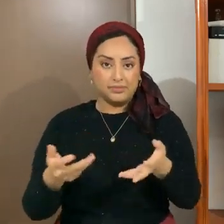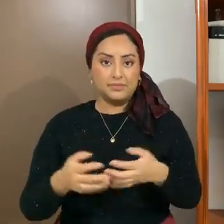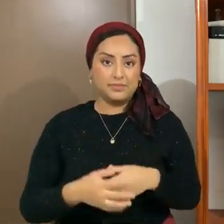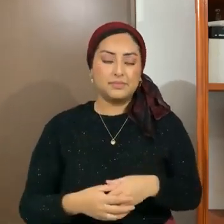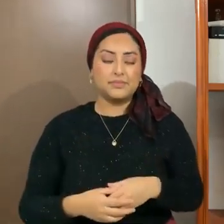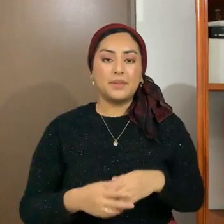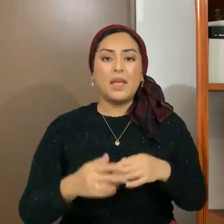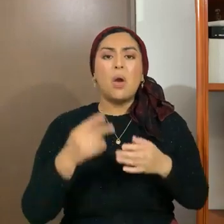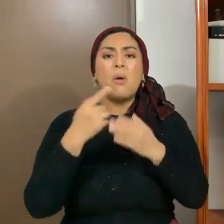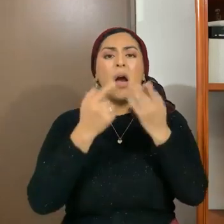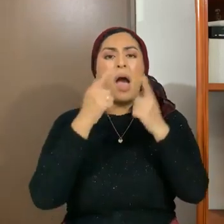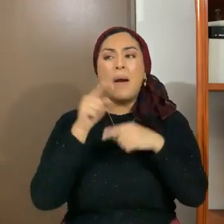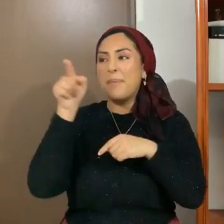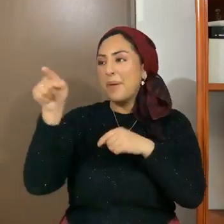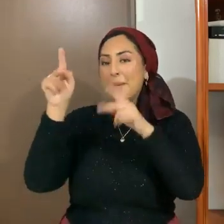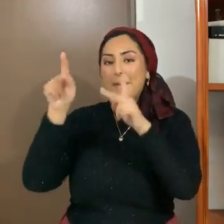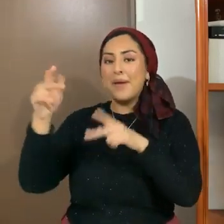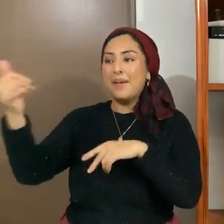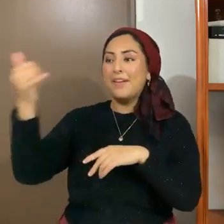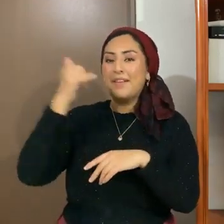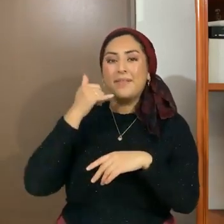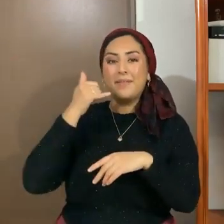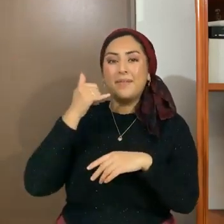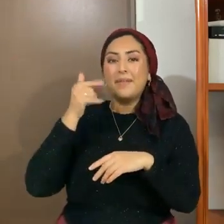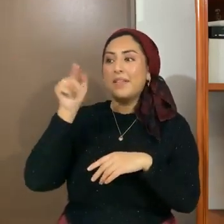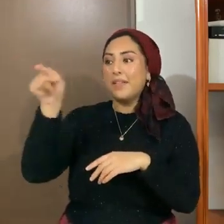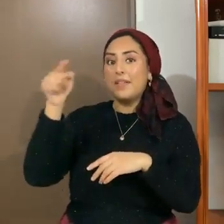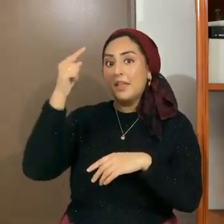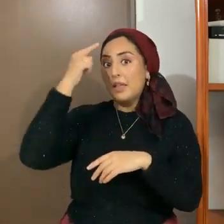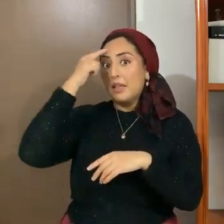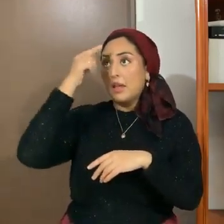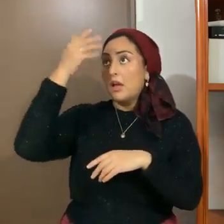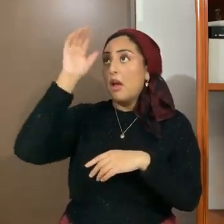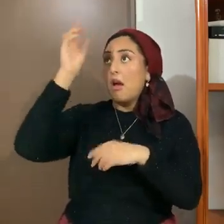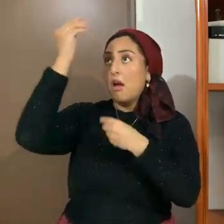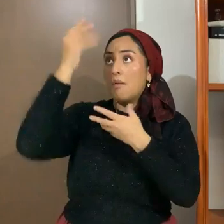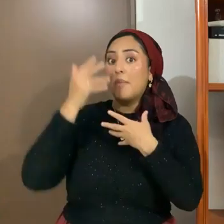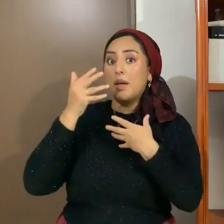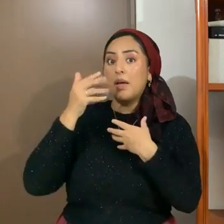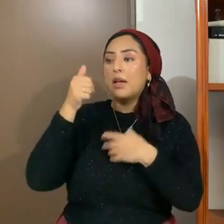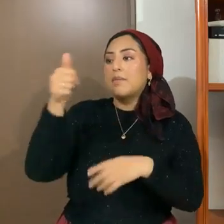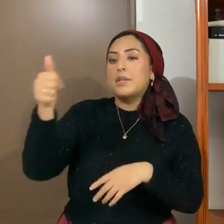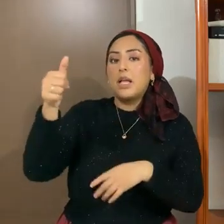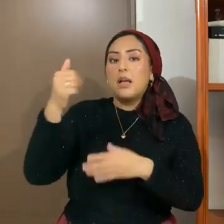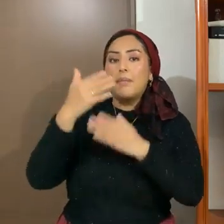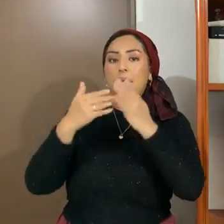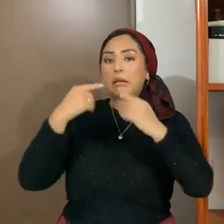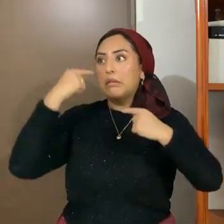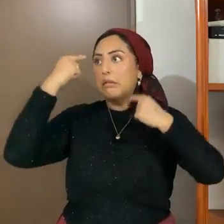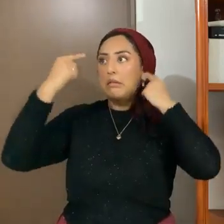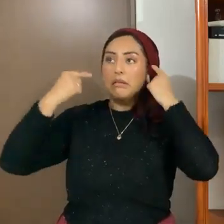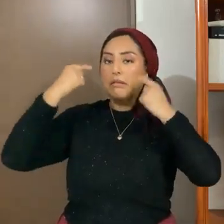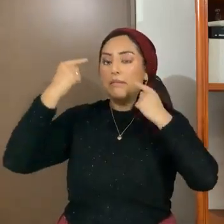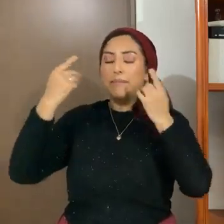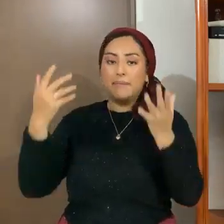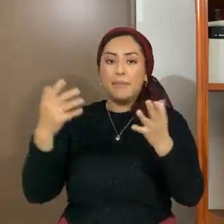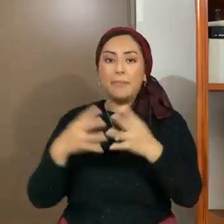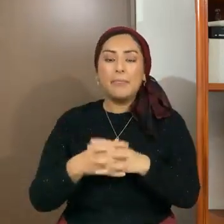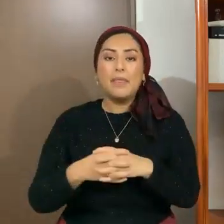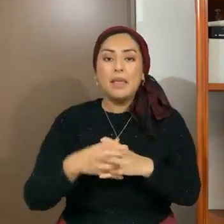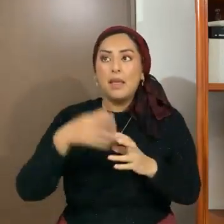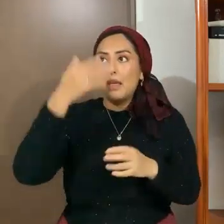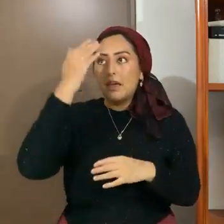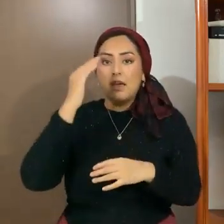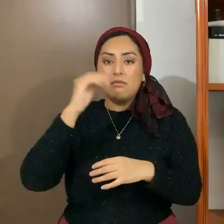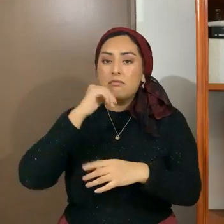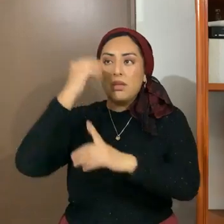con esta persona que me dijo que Dios le dijo que su vecino era brujo? Que está delirando, tiene delirio de profeta. El Eterno no